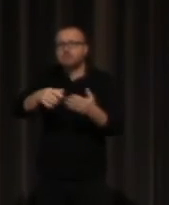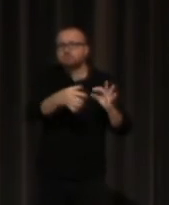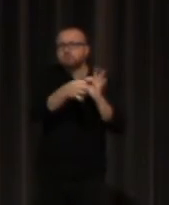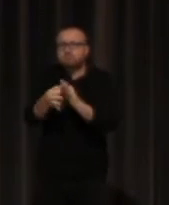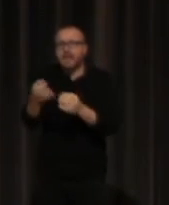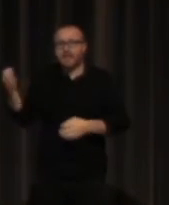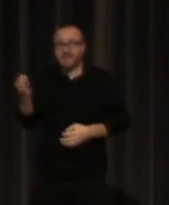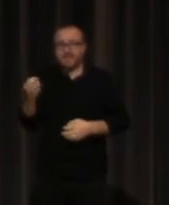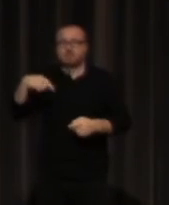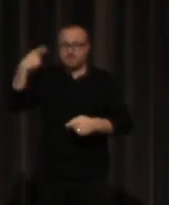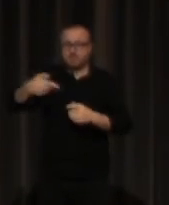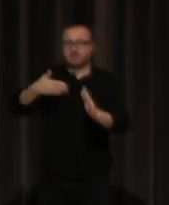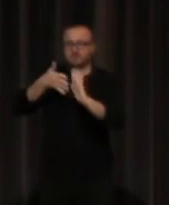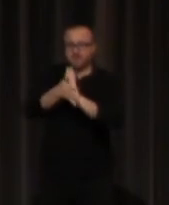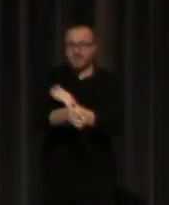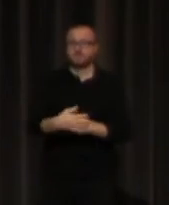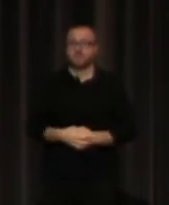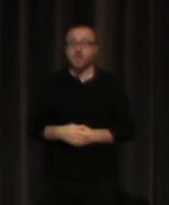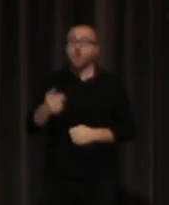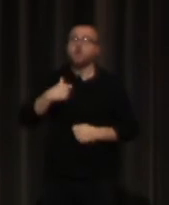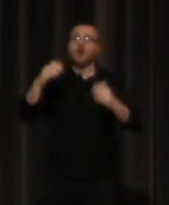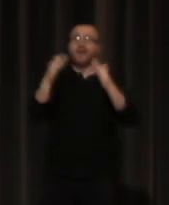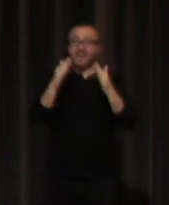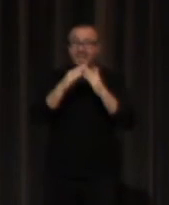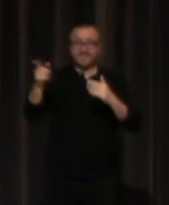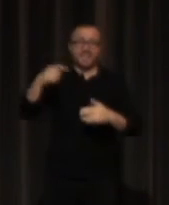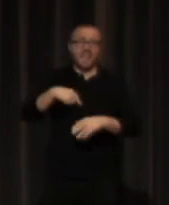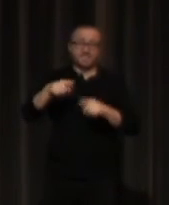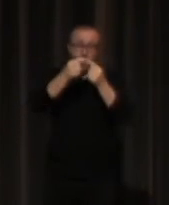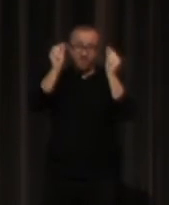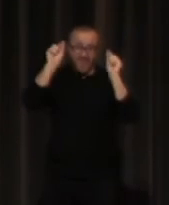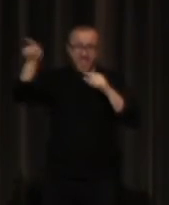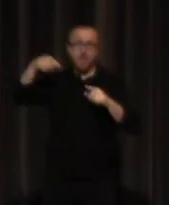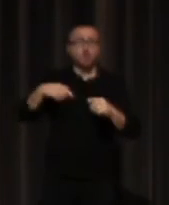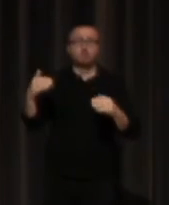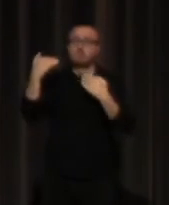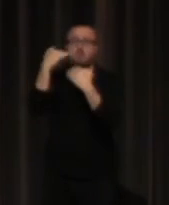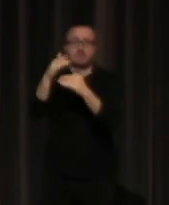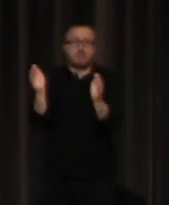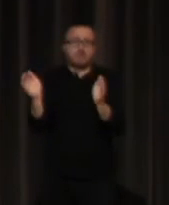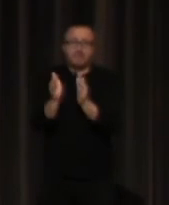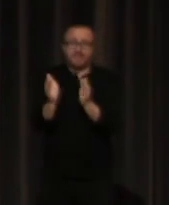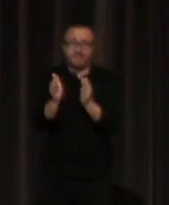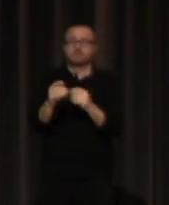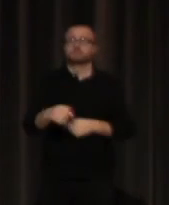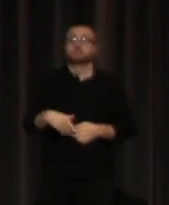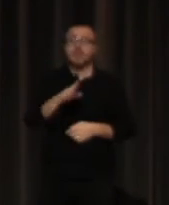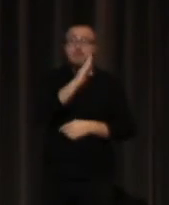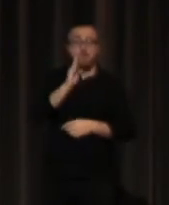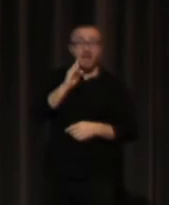El que va passar aquest estiu, jo tinc una casa a Eslovènia, un pis petit, i la meva mare, quan jo no hi soc,